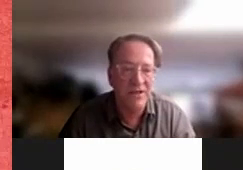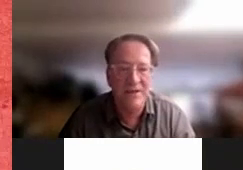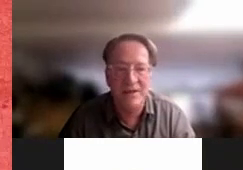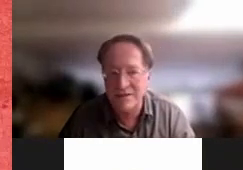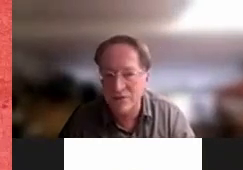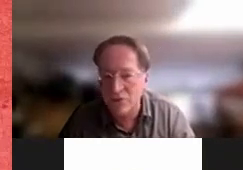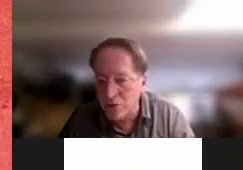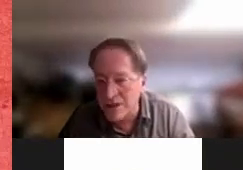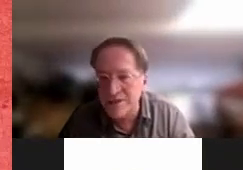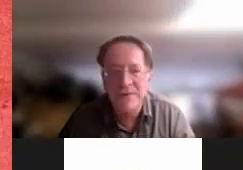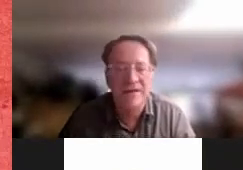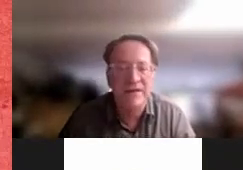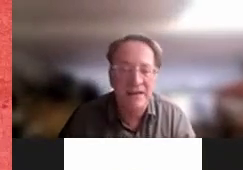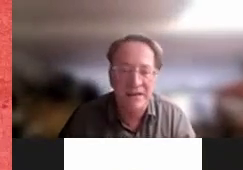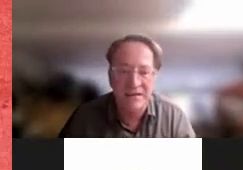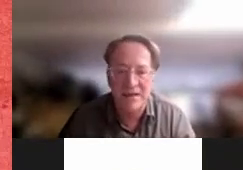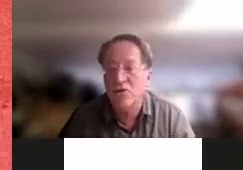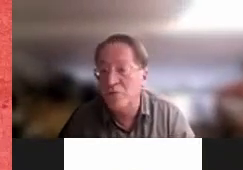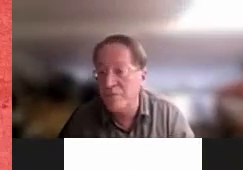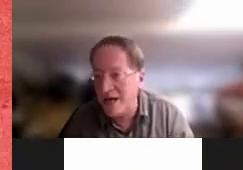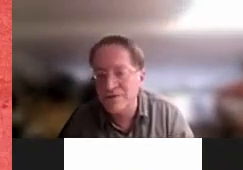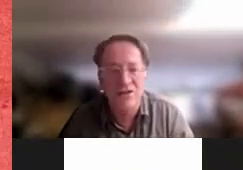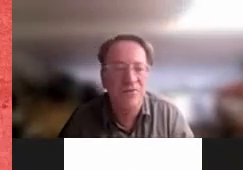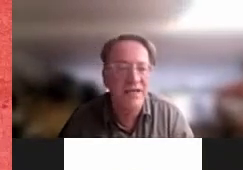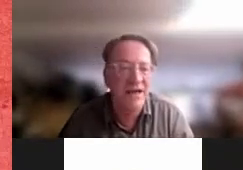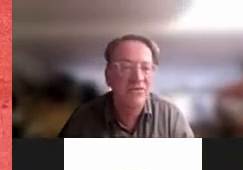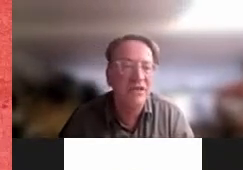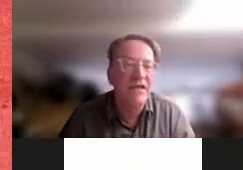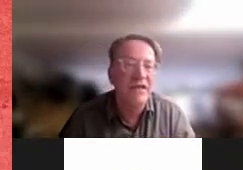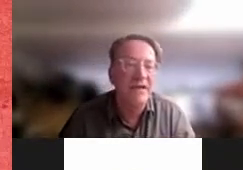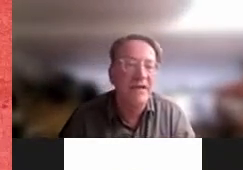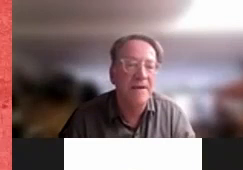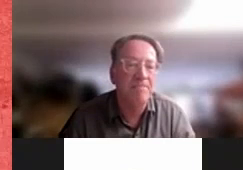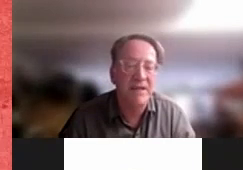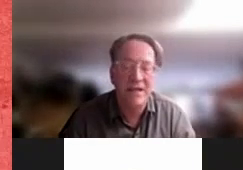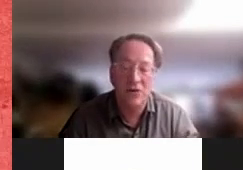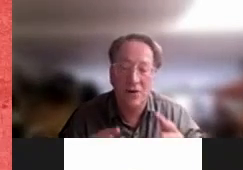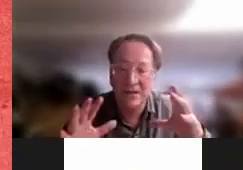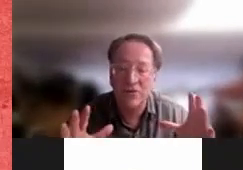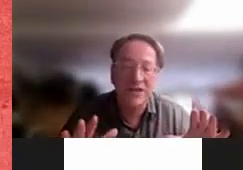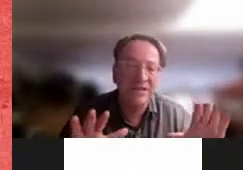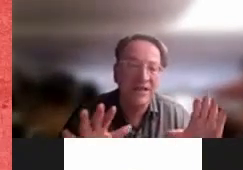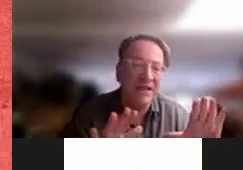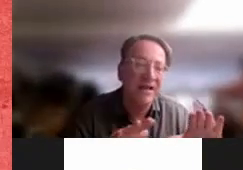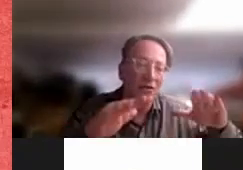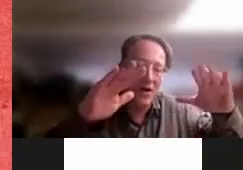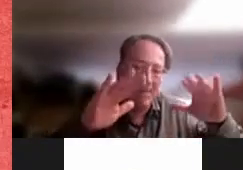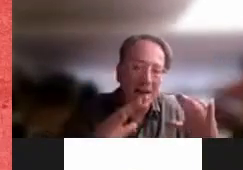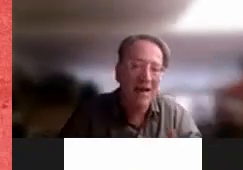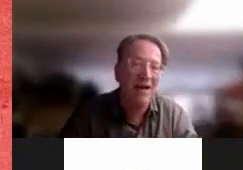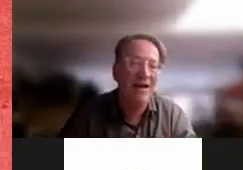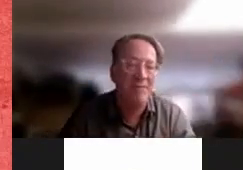momento tiene 26 esculturas de artistas colombianos y latinoamericanos. Y todas las esculturas tienen